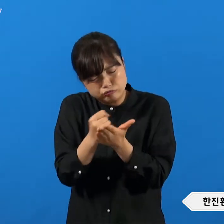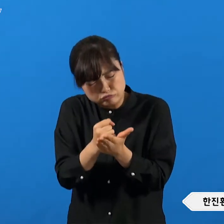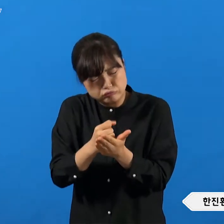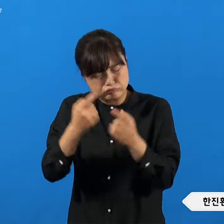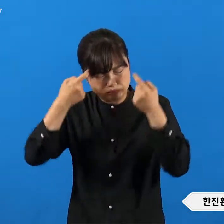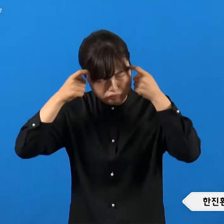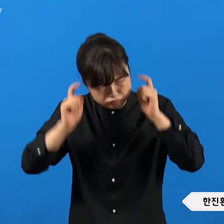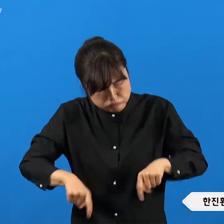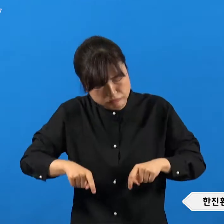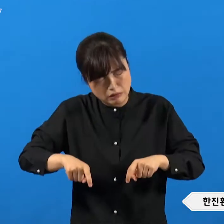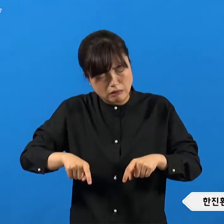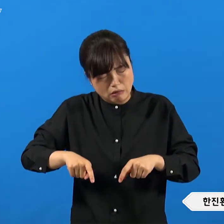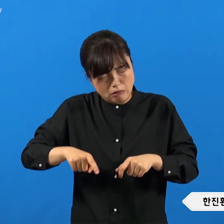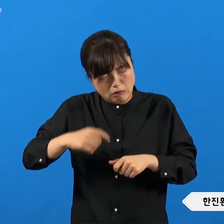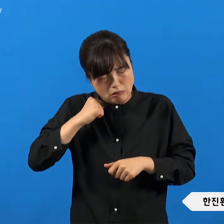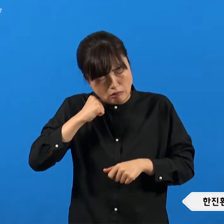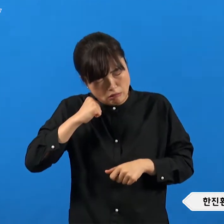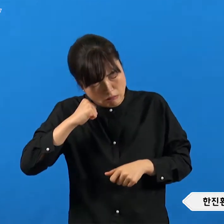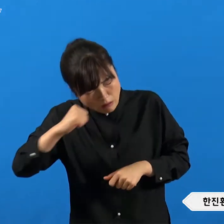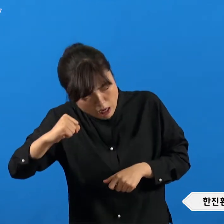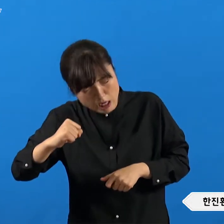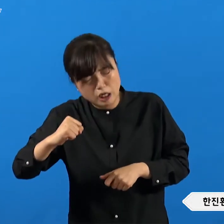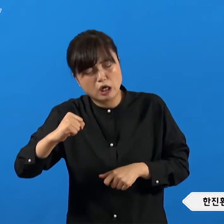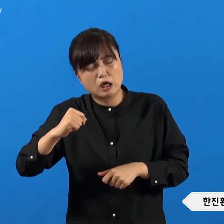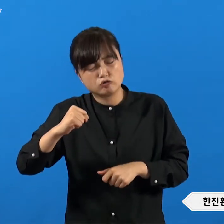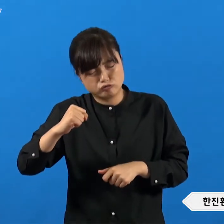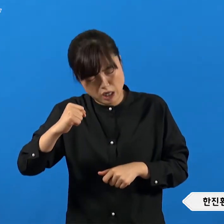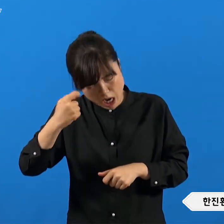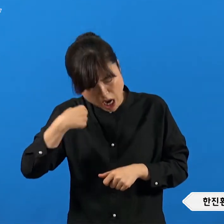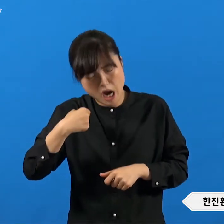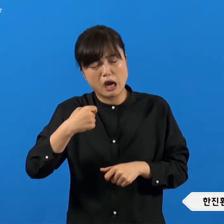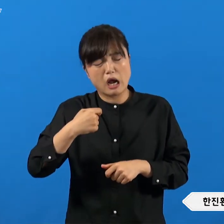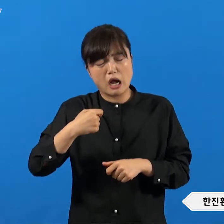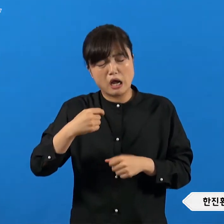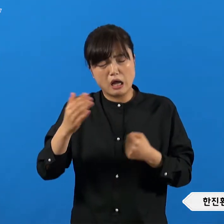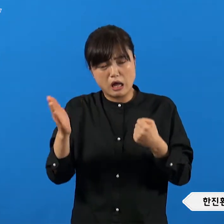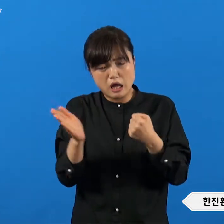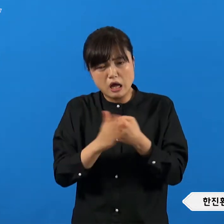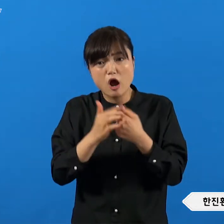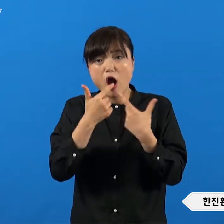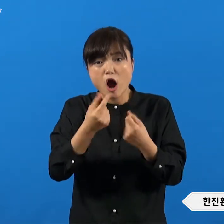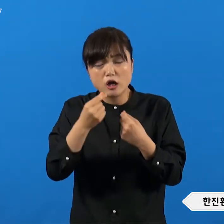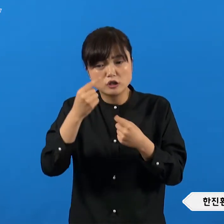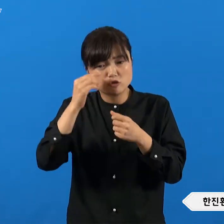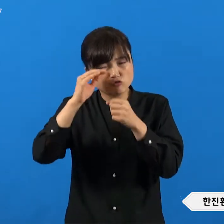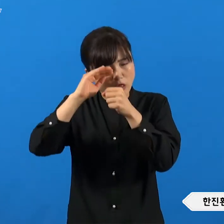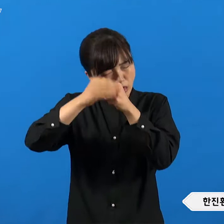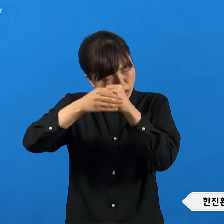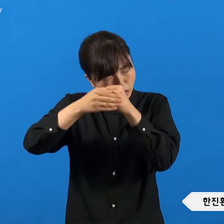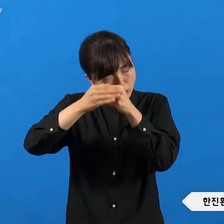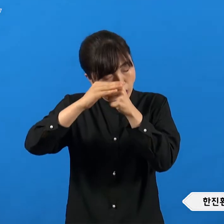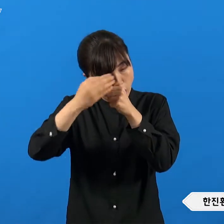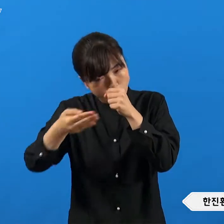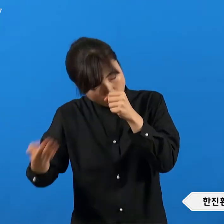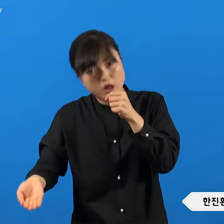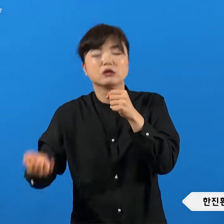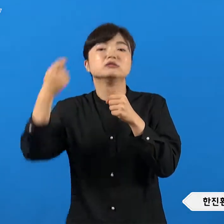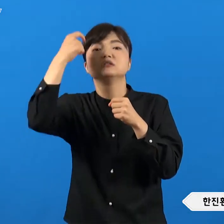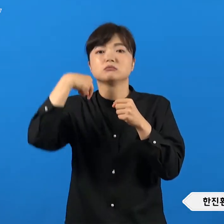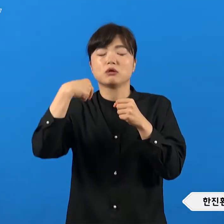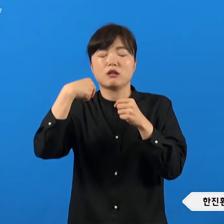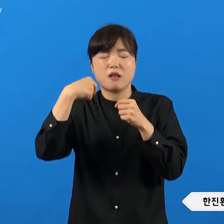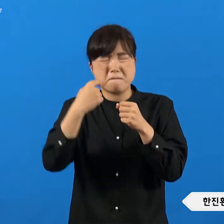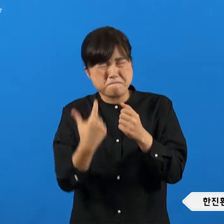미신과 우매에 사로잡혀 있었던 것을 깨달은 것입니다. 눈에서 그냥 비늘이 떨어져 나가는 것 같습니다.